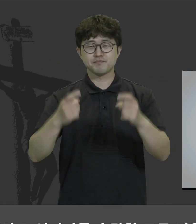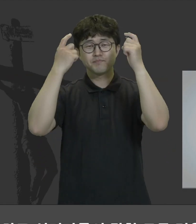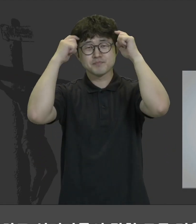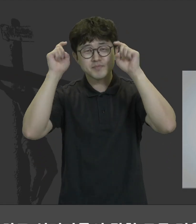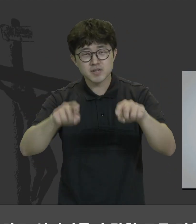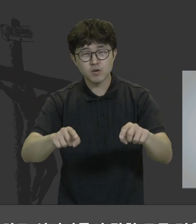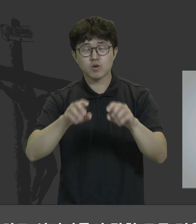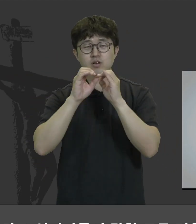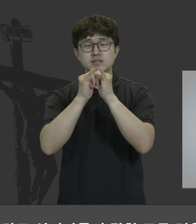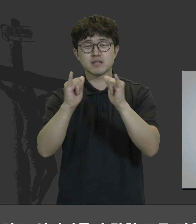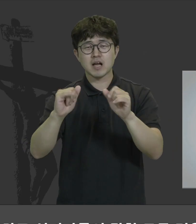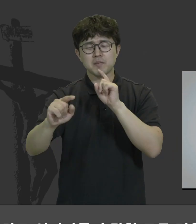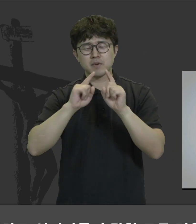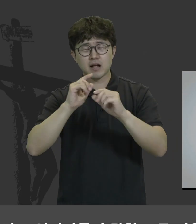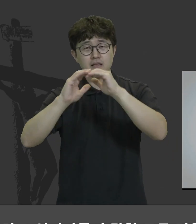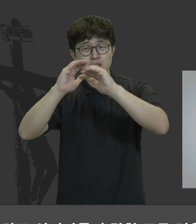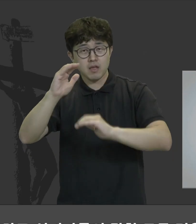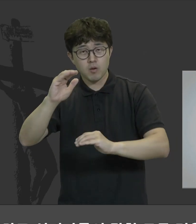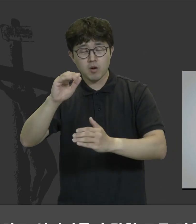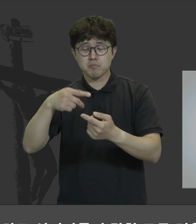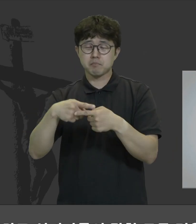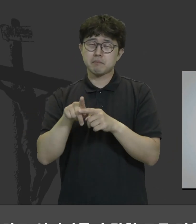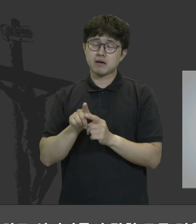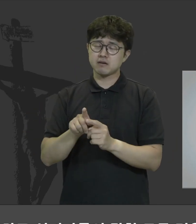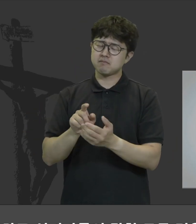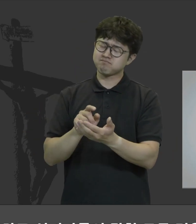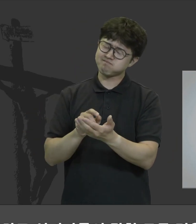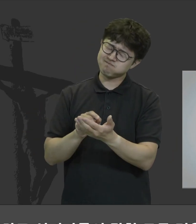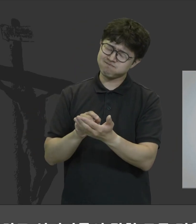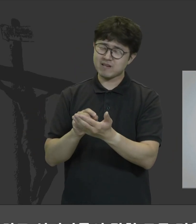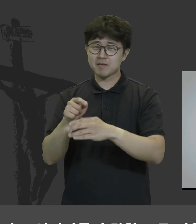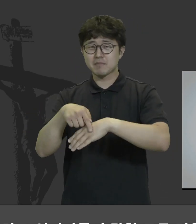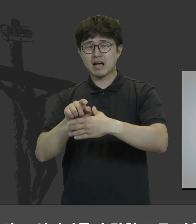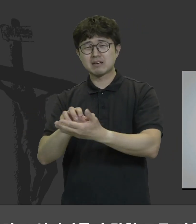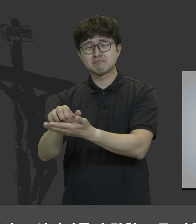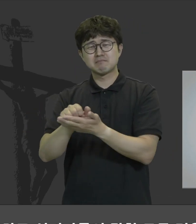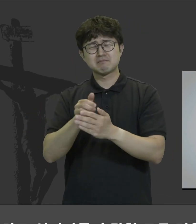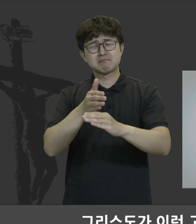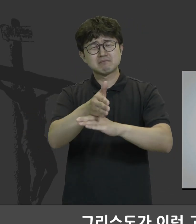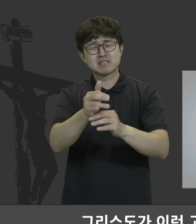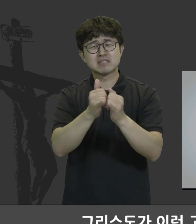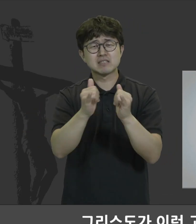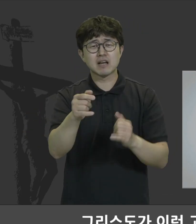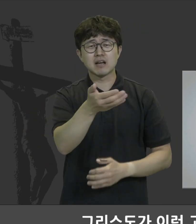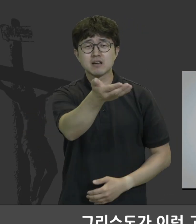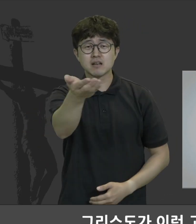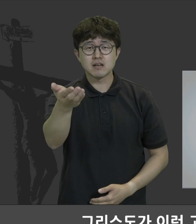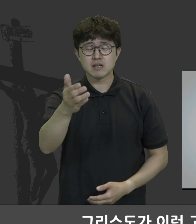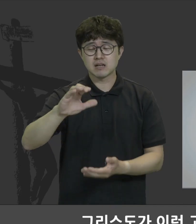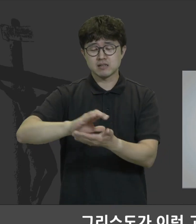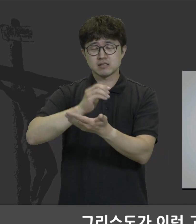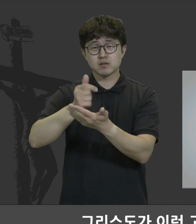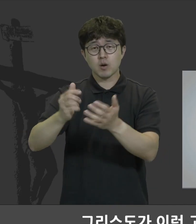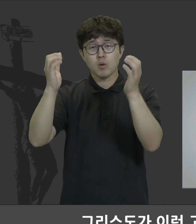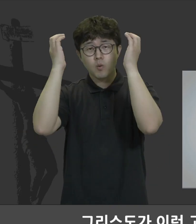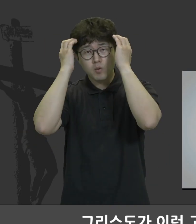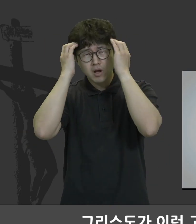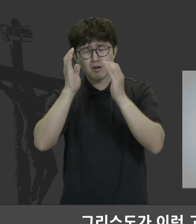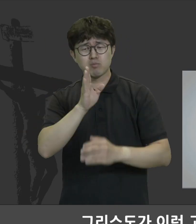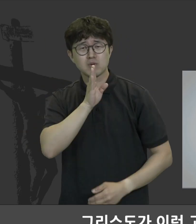미련하고 선지자들이 말한 모든 것을 마음에 더디 믿는 자들이여, 그리스도가 이런 고난을 받고 자기의